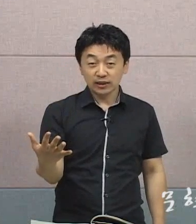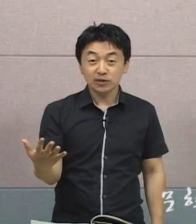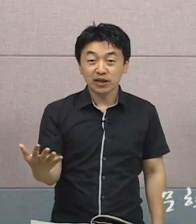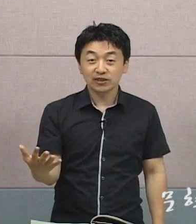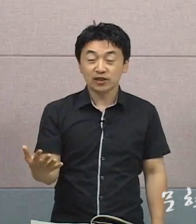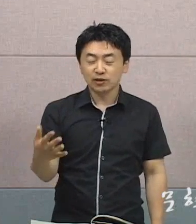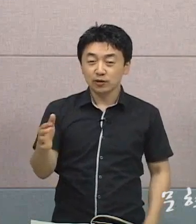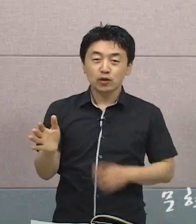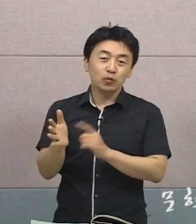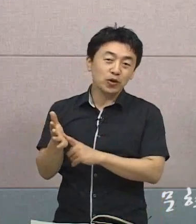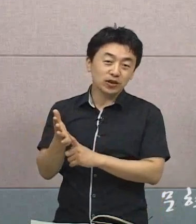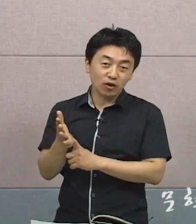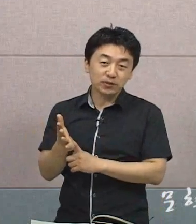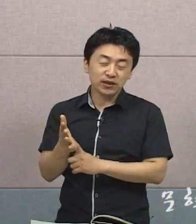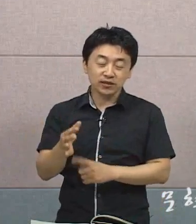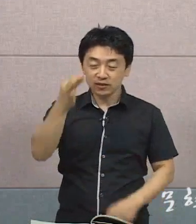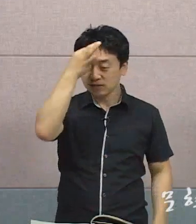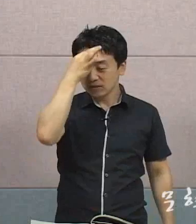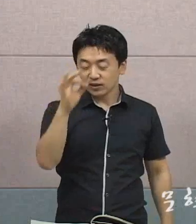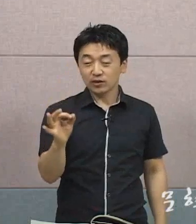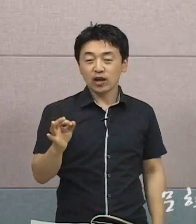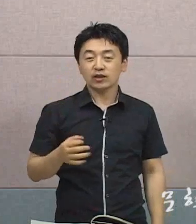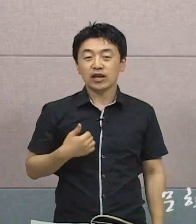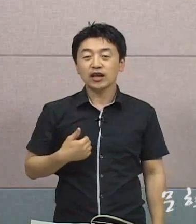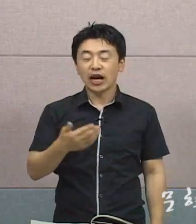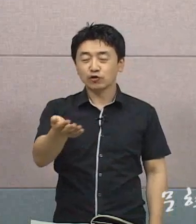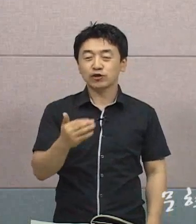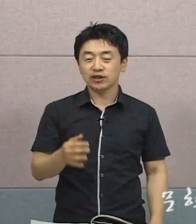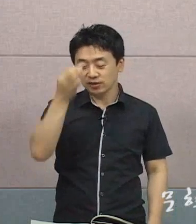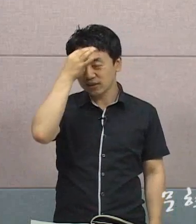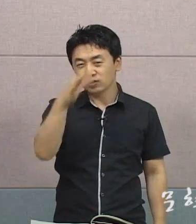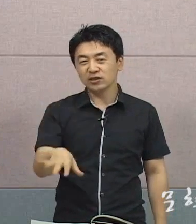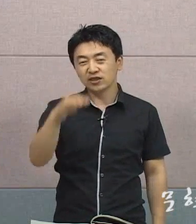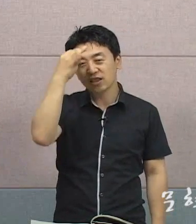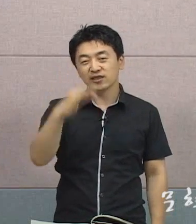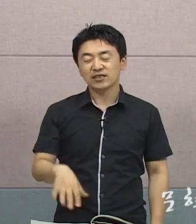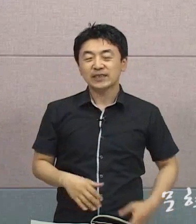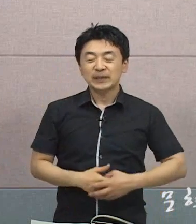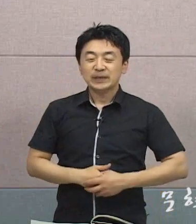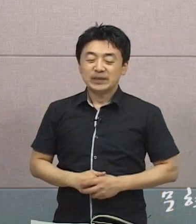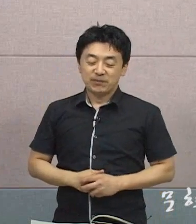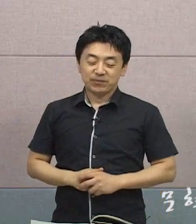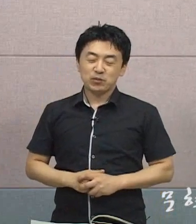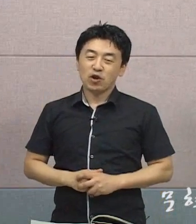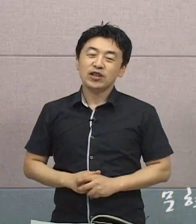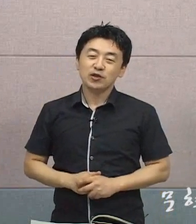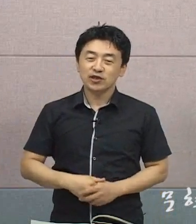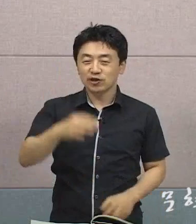느낌이 다르잖아요. 손모양은 거의 비슷했거든요. 그래서 제가 강추드리기는 이거는 그냥 좀 덜 사용하시고요.